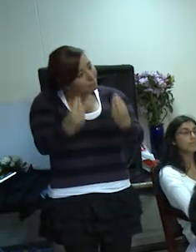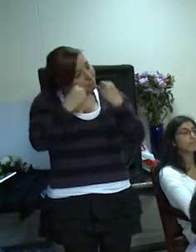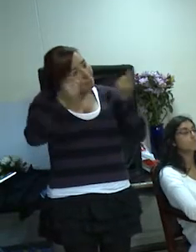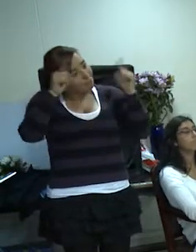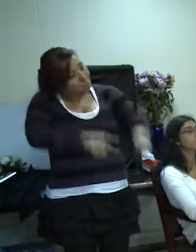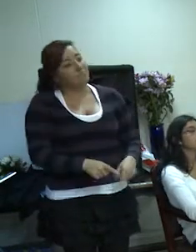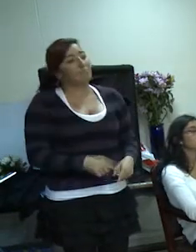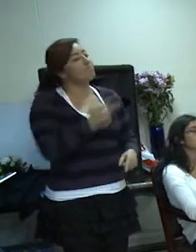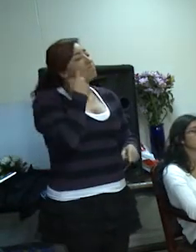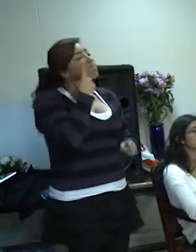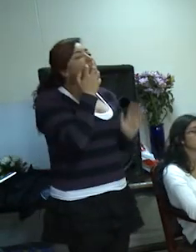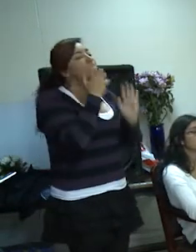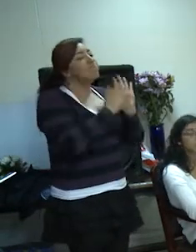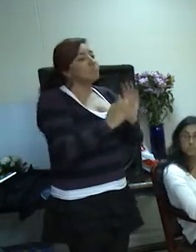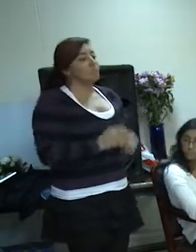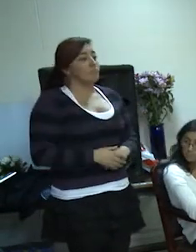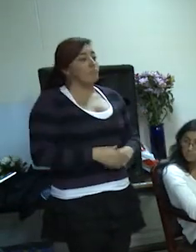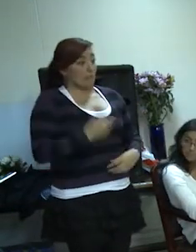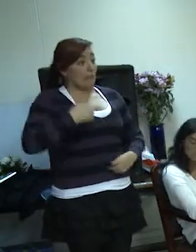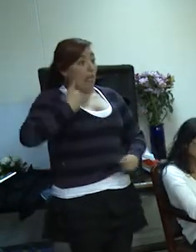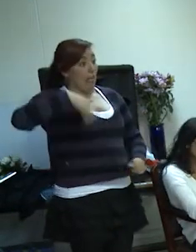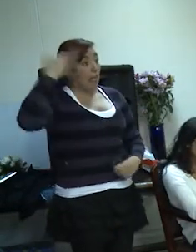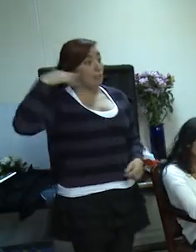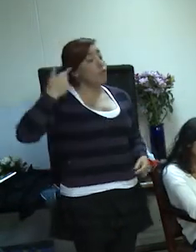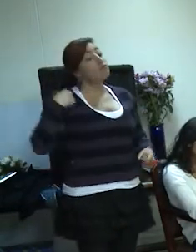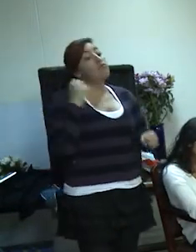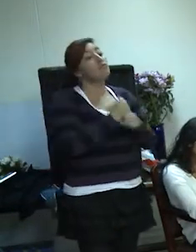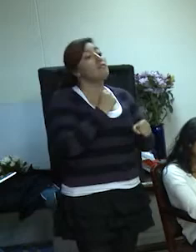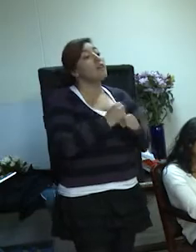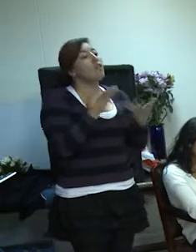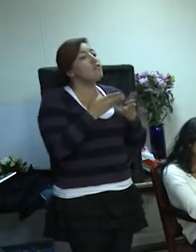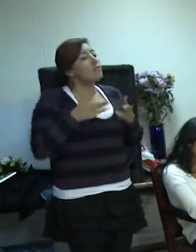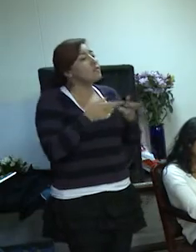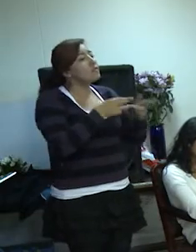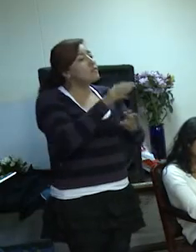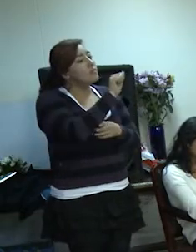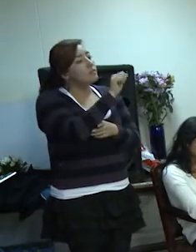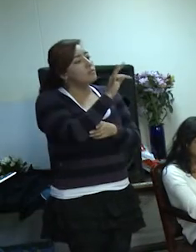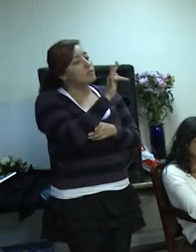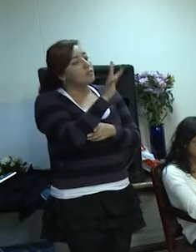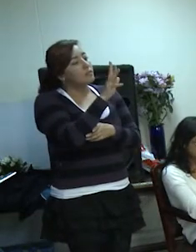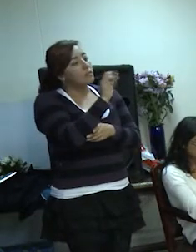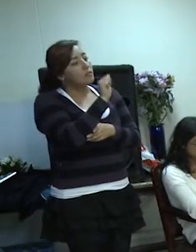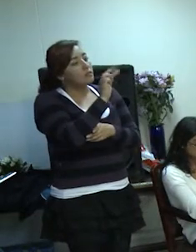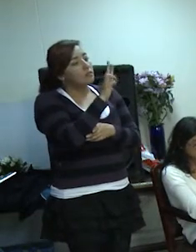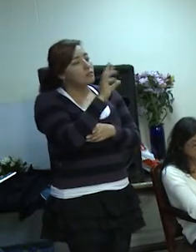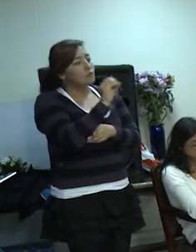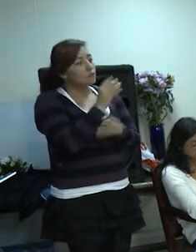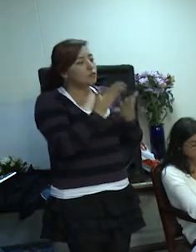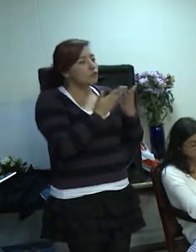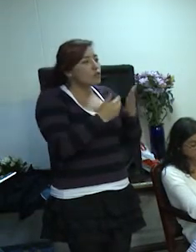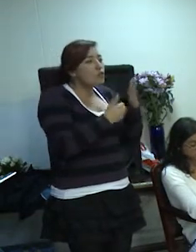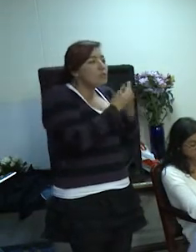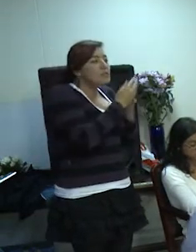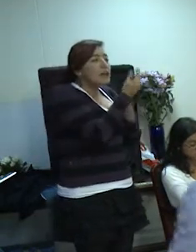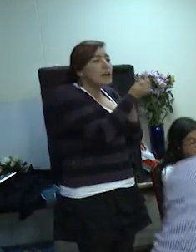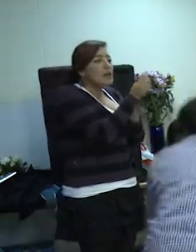esto con un ejemplo. Cuando yo fui a trabajar al medio atrato, que va desde Quindó hasta donde empieza